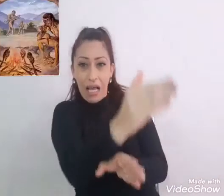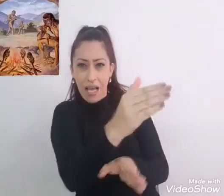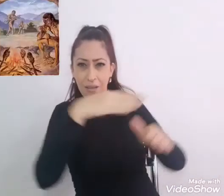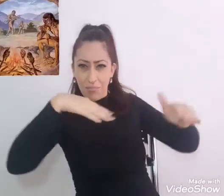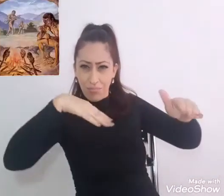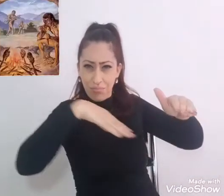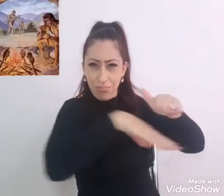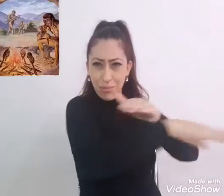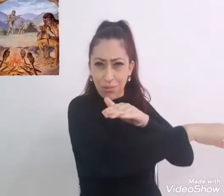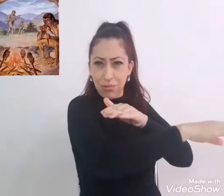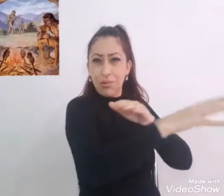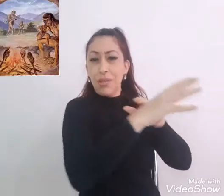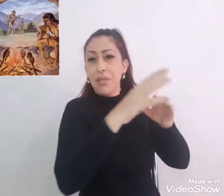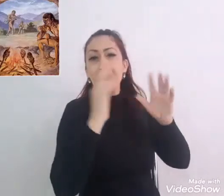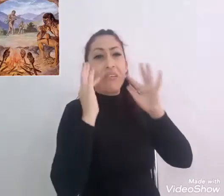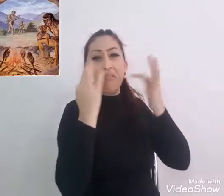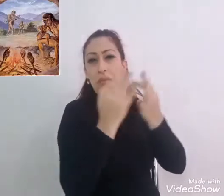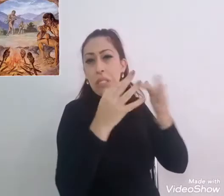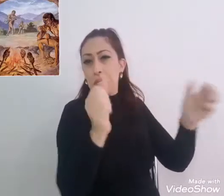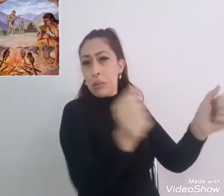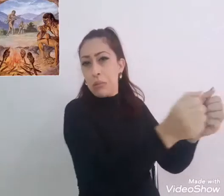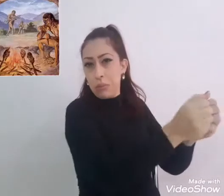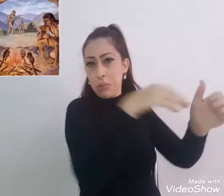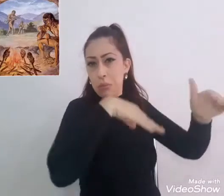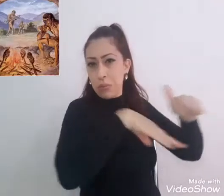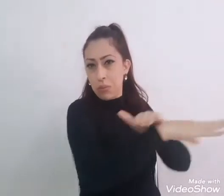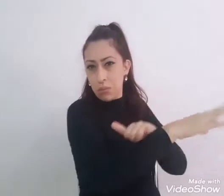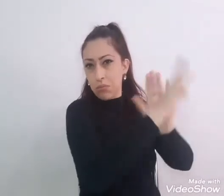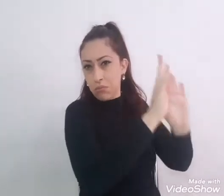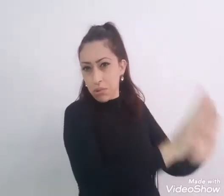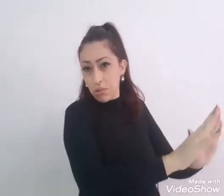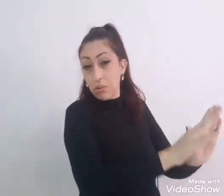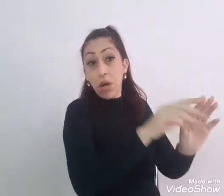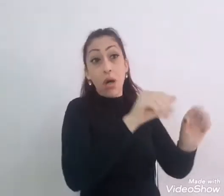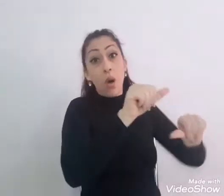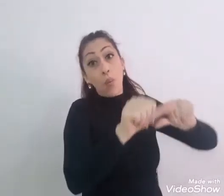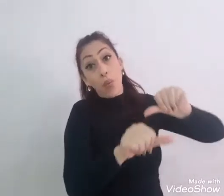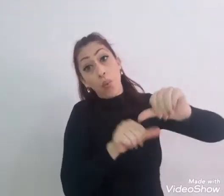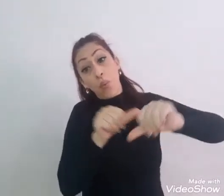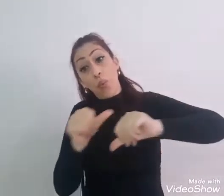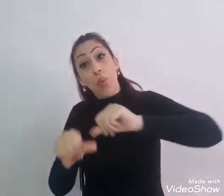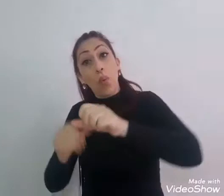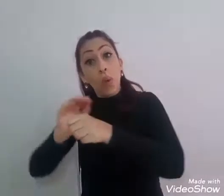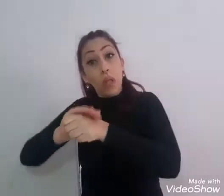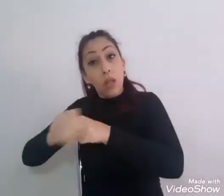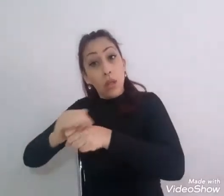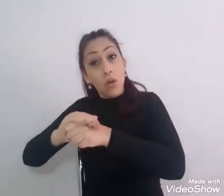pequenas vilas, né? E que evoluem para cidades, né? Com o passar dos anos, justamente para